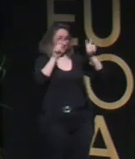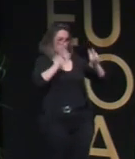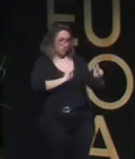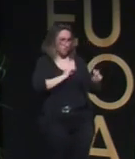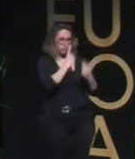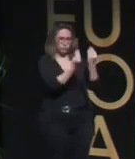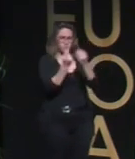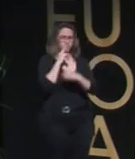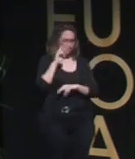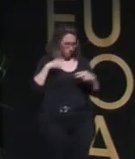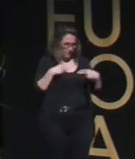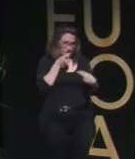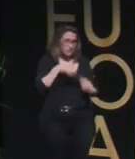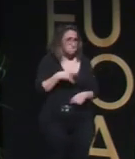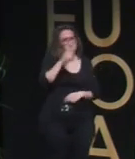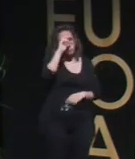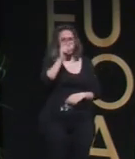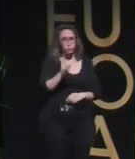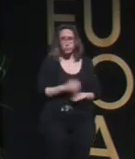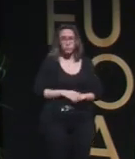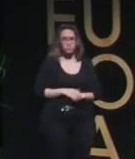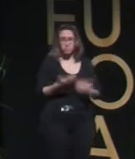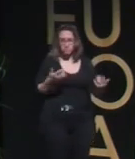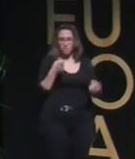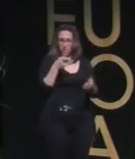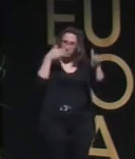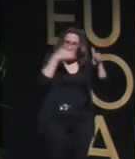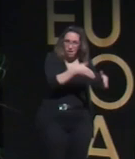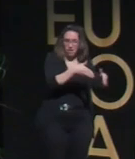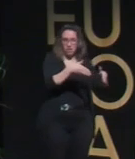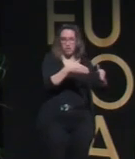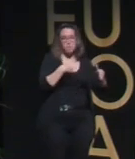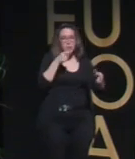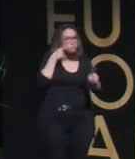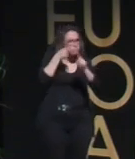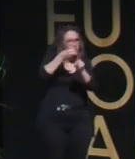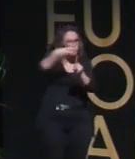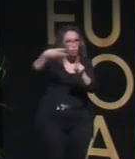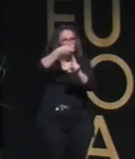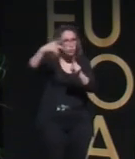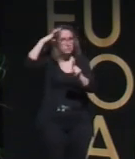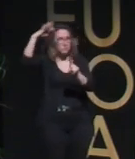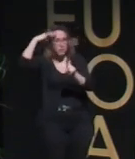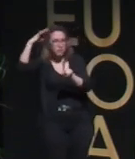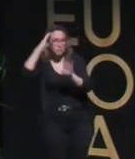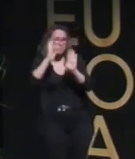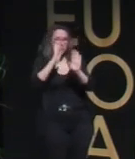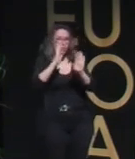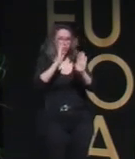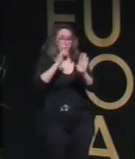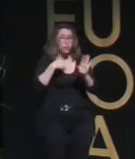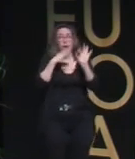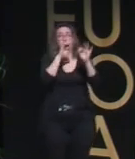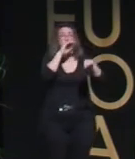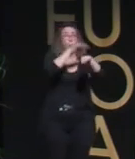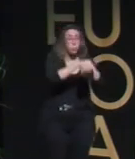soy, ¿no? Es que yo quién soy. No invertimos en eso. Invertimos en resultados, invertimos en expectativas. Entonces, yo he aprendido a ser lo que esperan de mí.